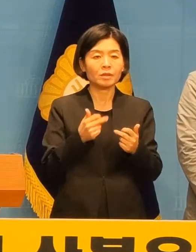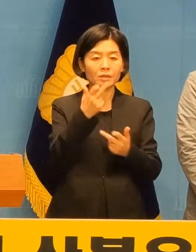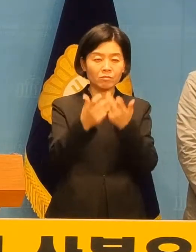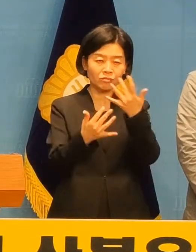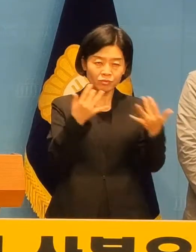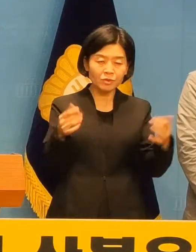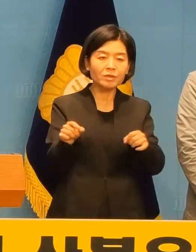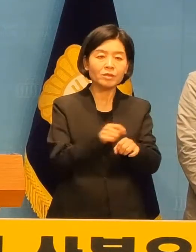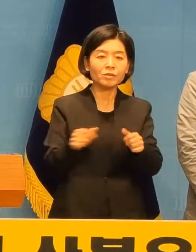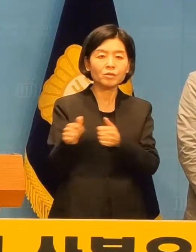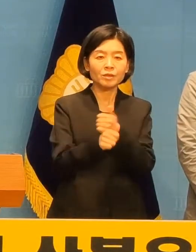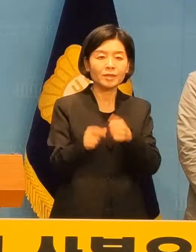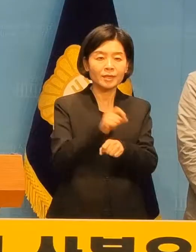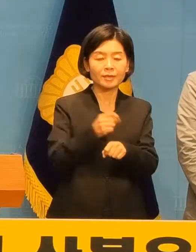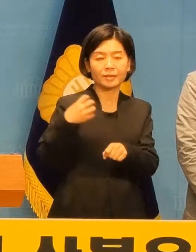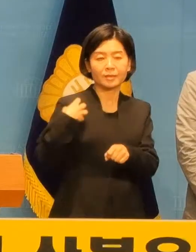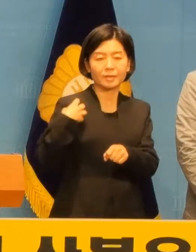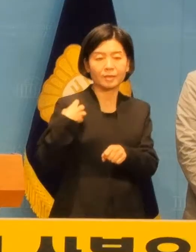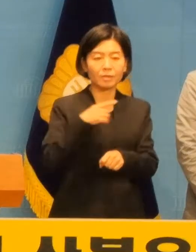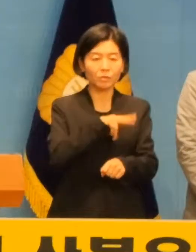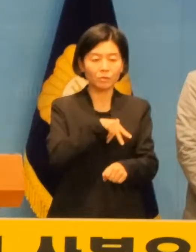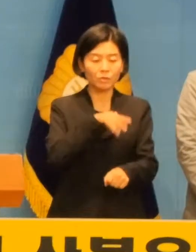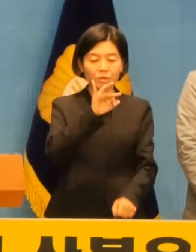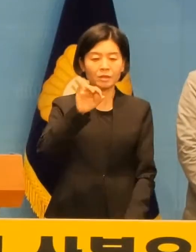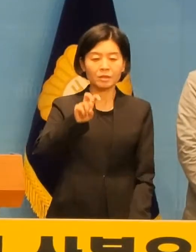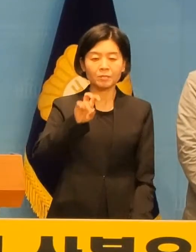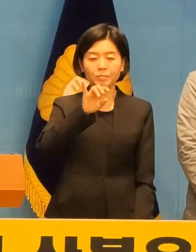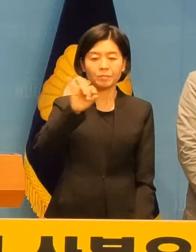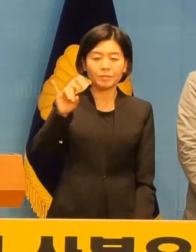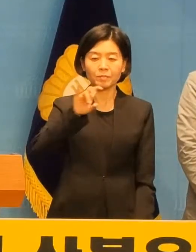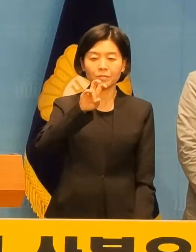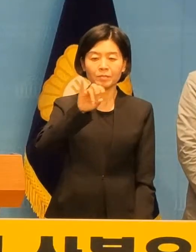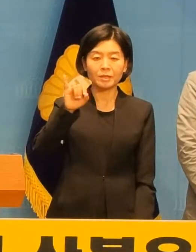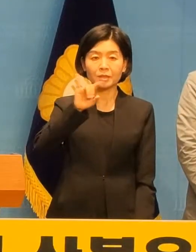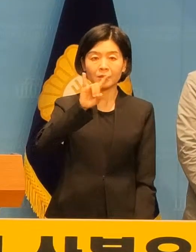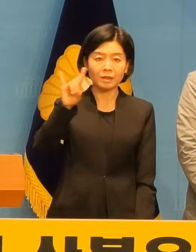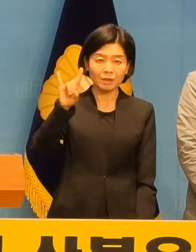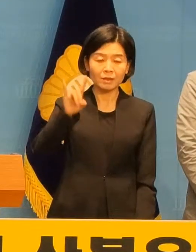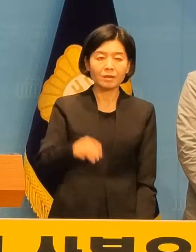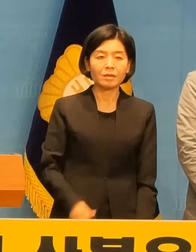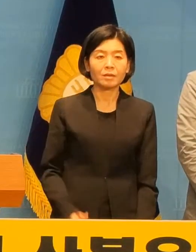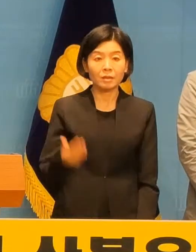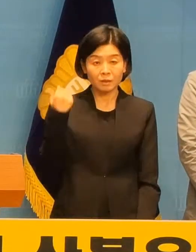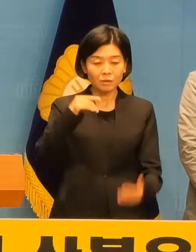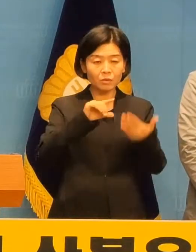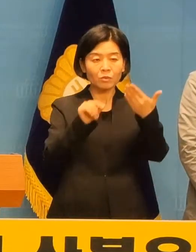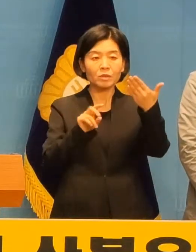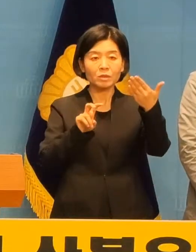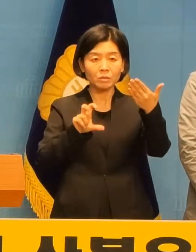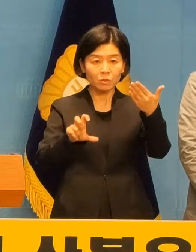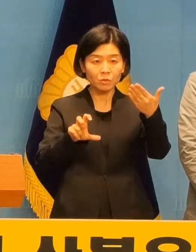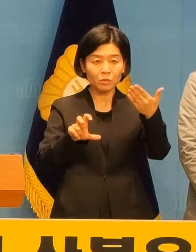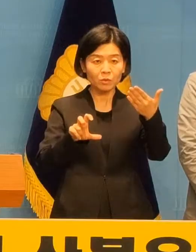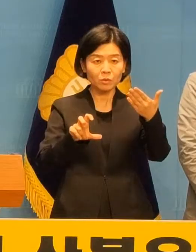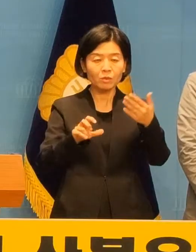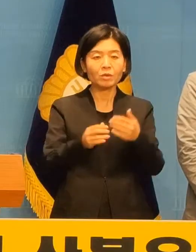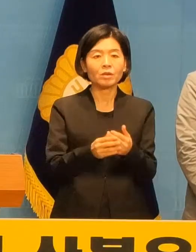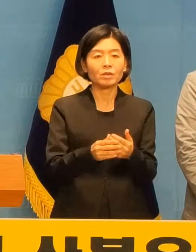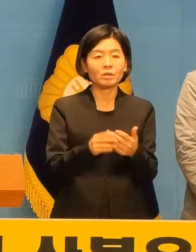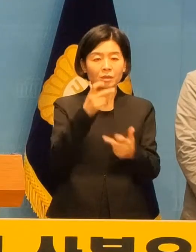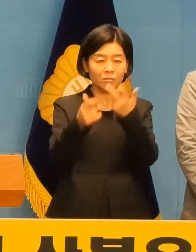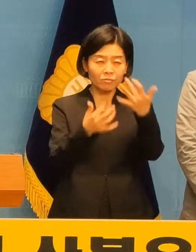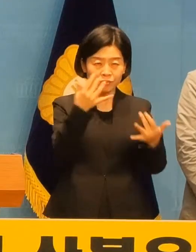간사 임미애입니다. 지난 9월 25일 피해 주민들이 염원해온 산불특별법이 드디어